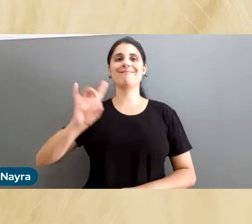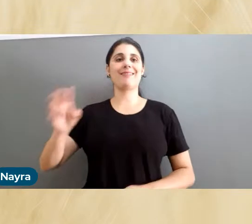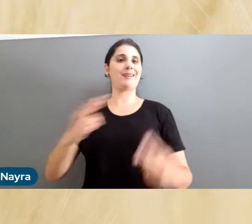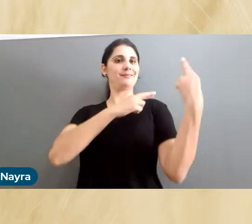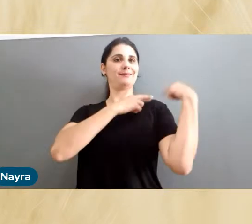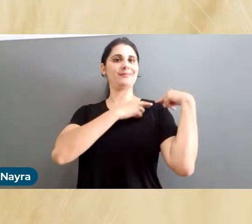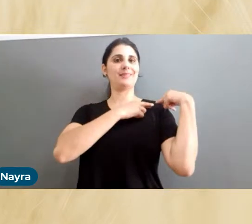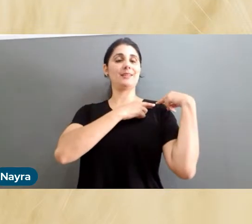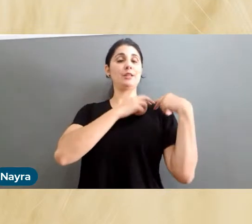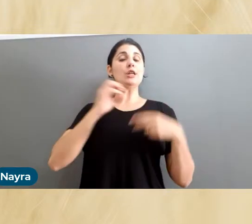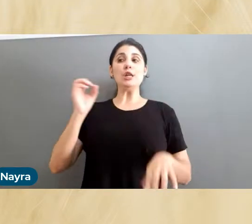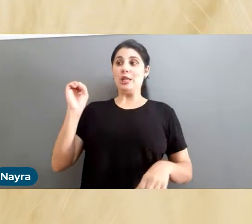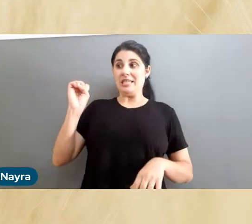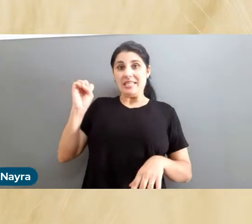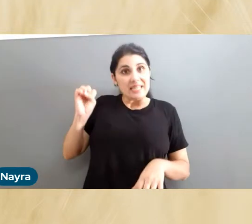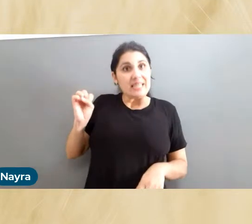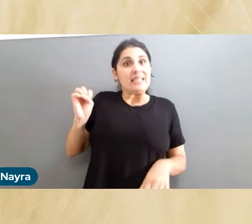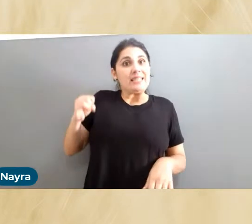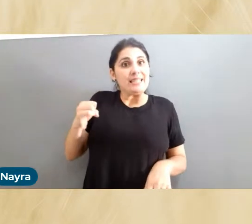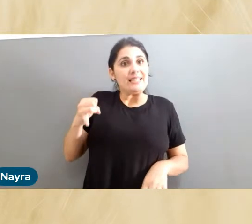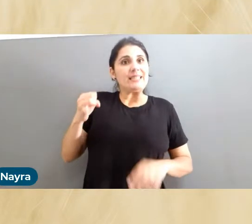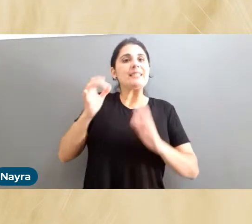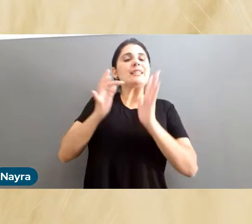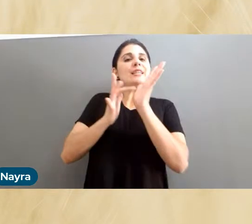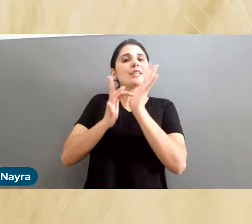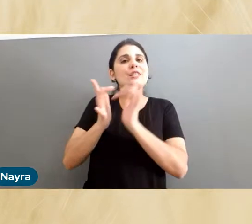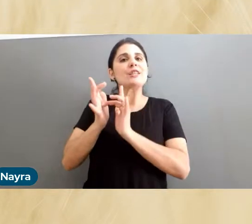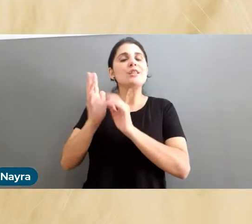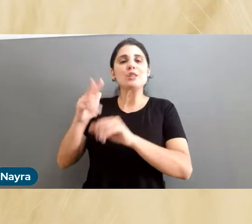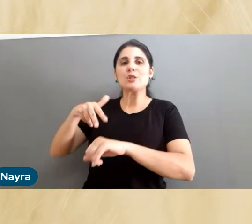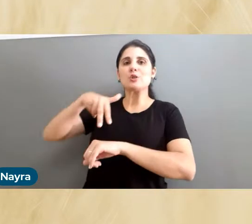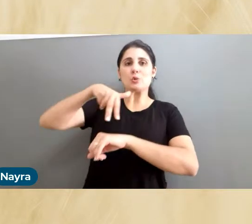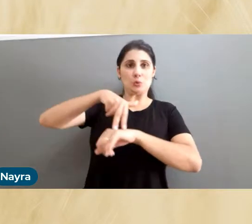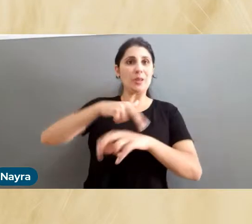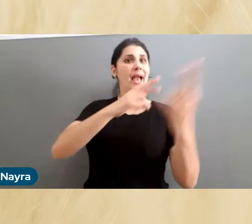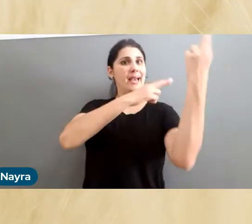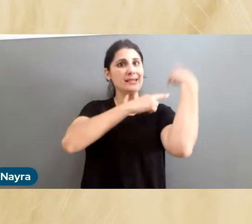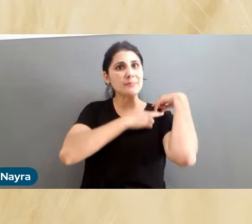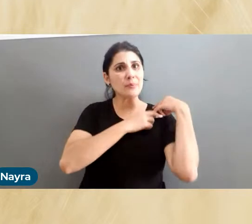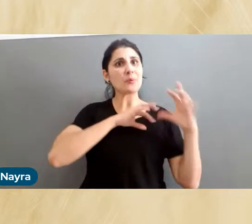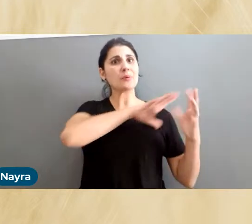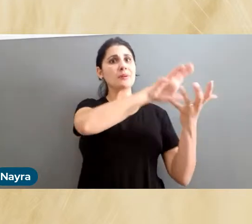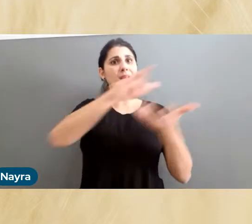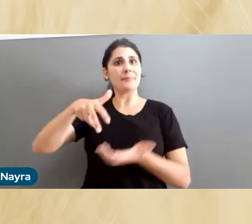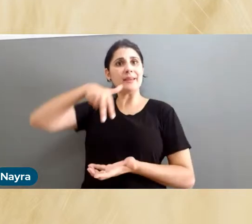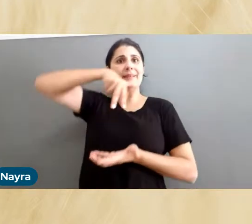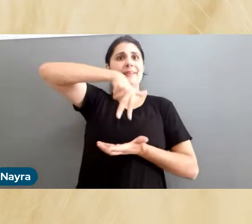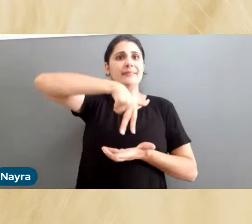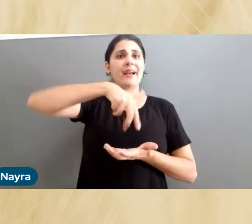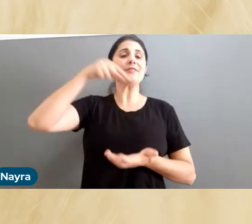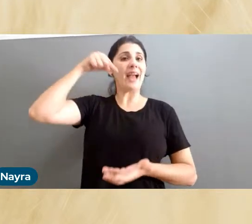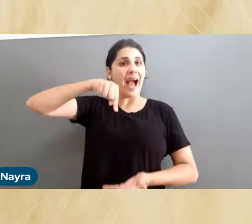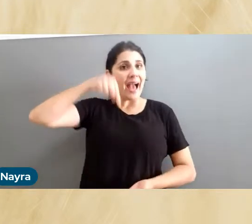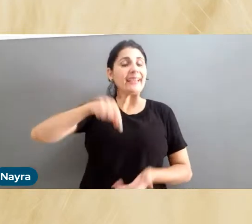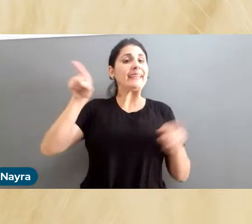Cristo, como governador espiritual, teve responsabilidades individuais que ele deveria atender pessoalmente,